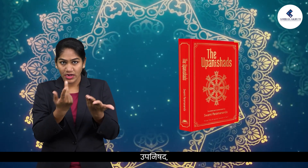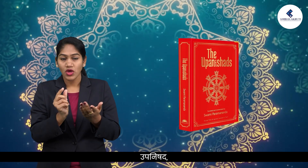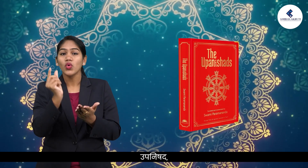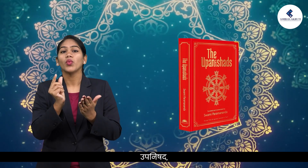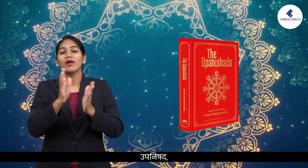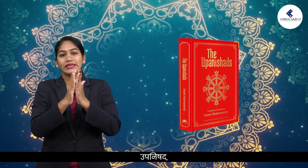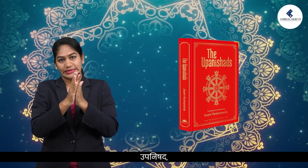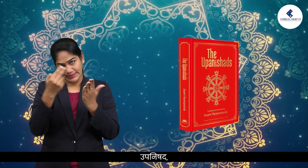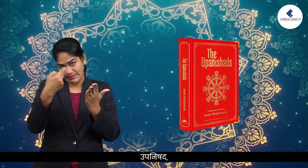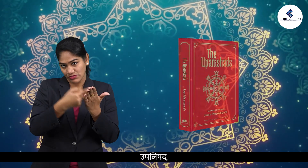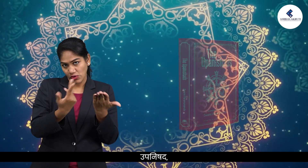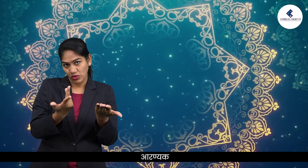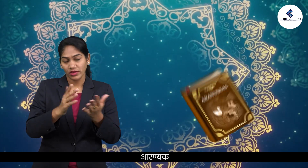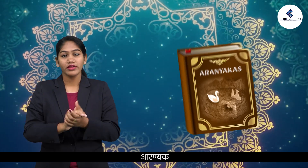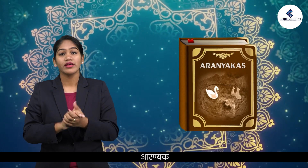उपनिषद,